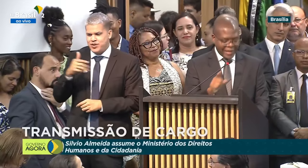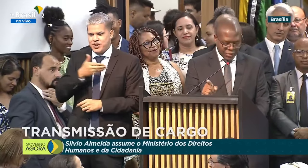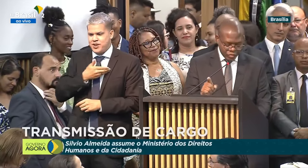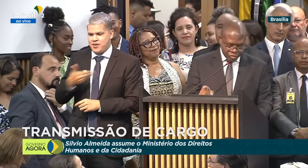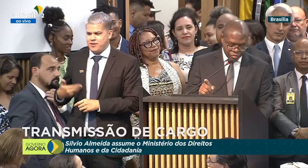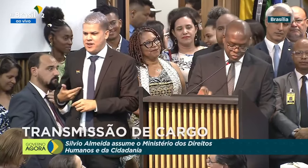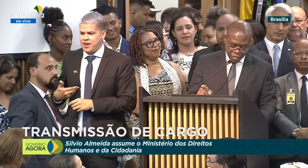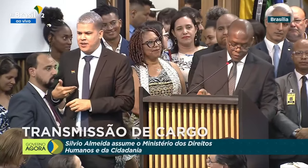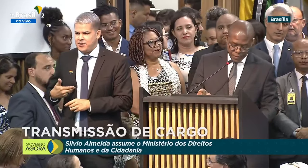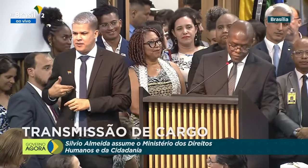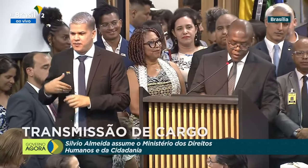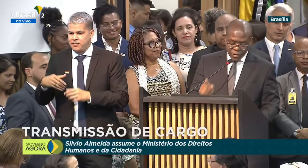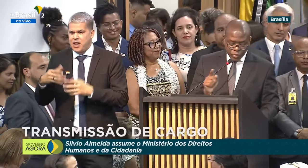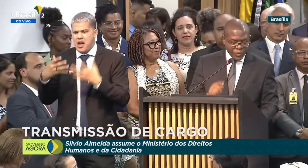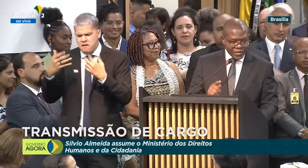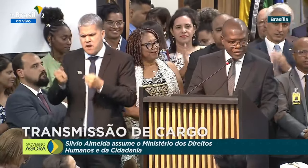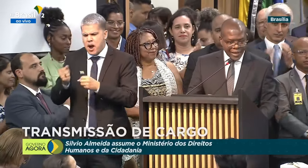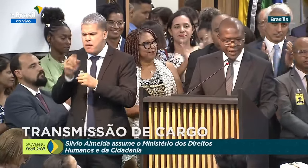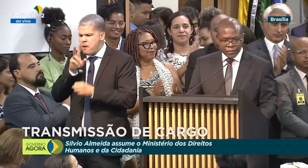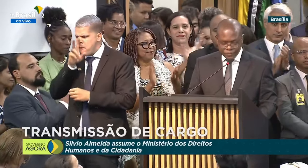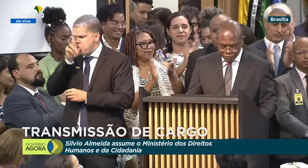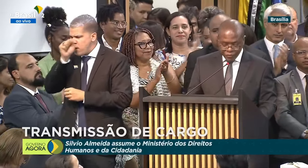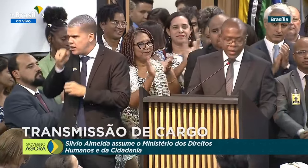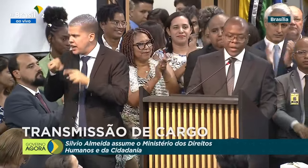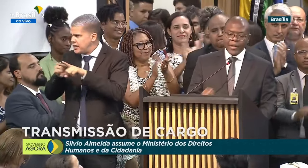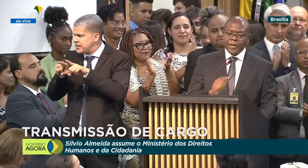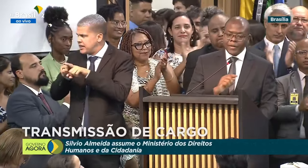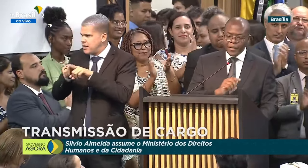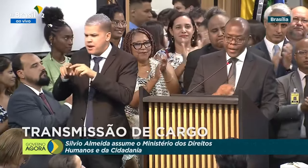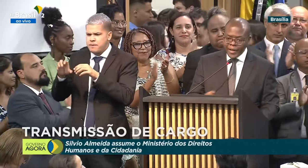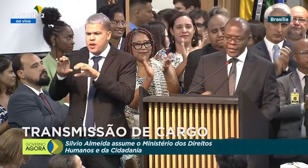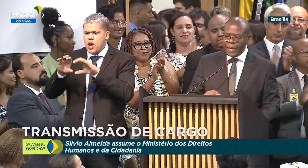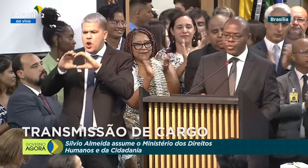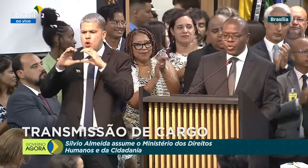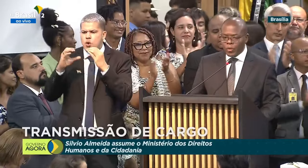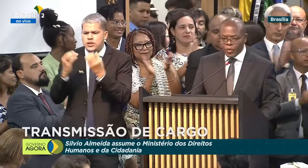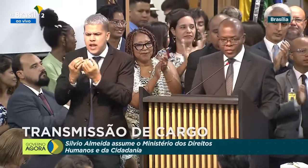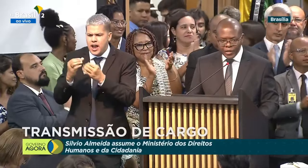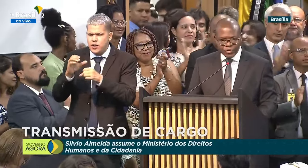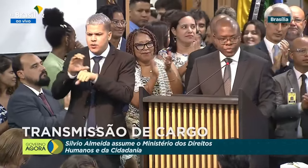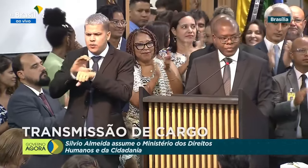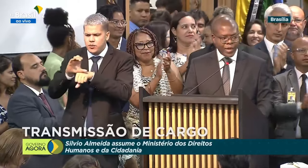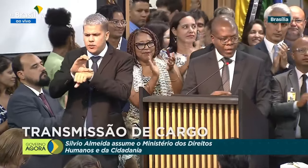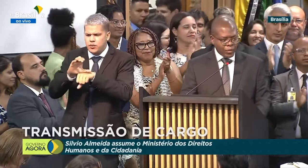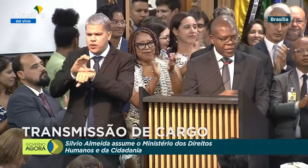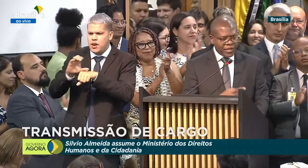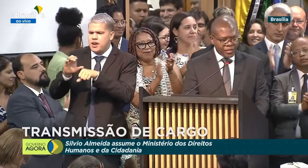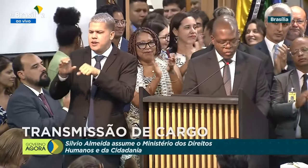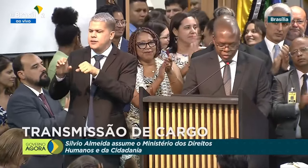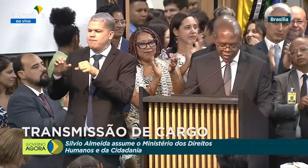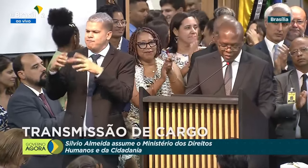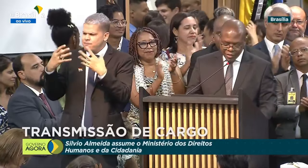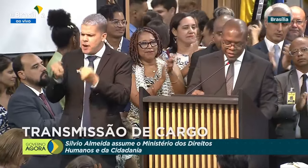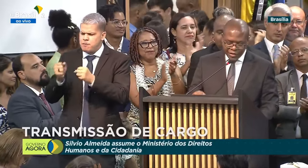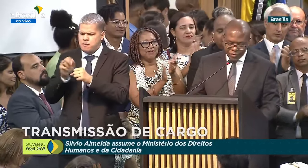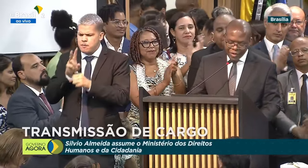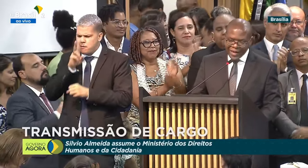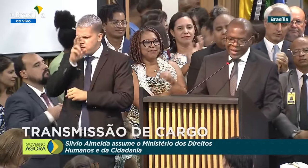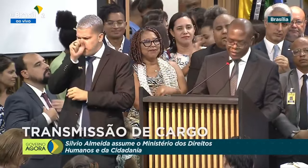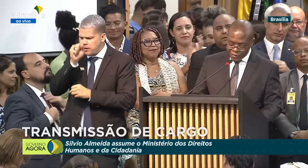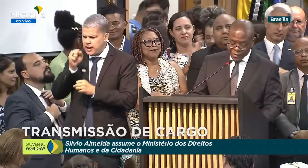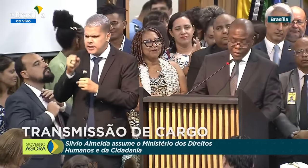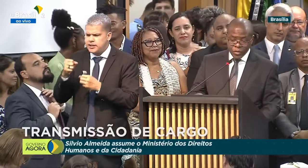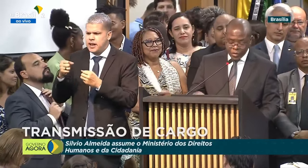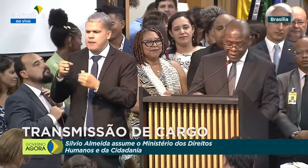colegiados do ministério e temos um compromisso meu presidente Lula de